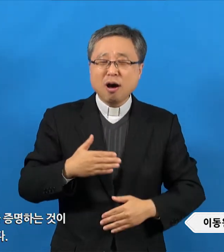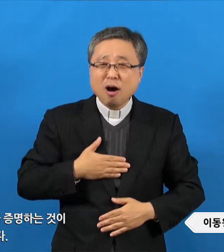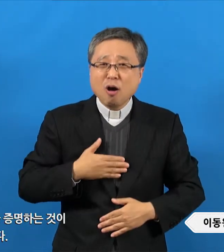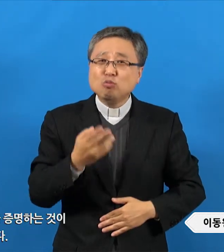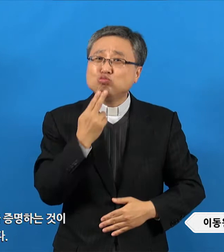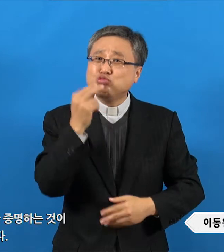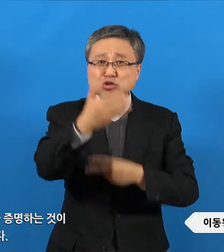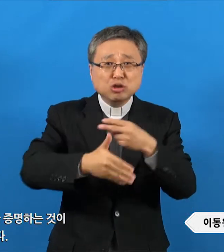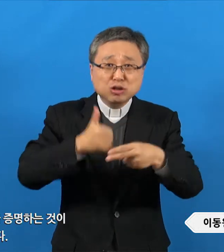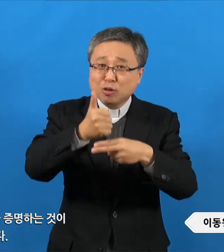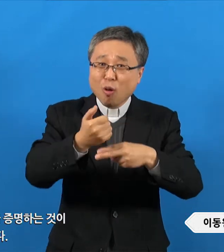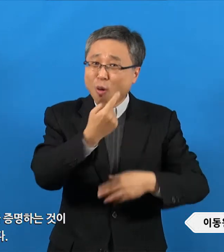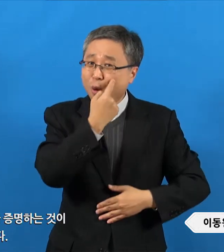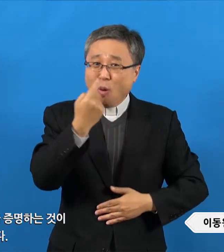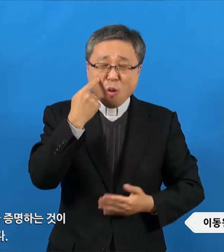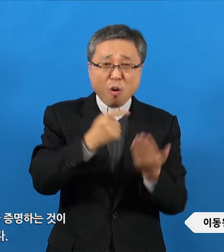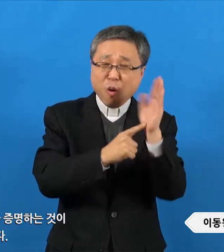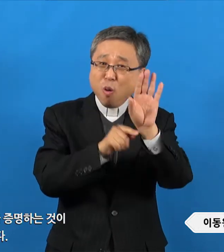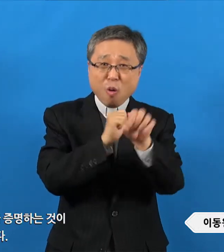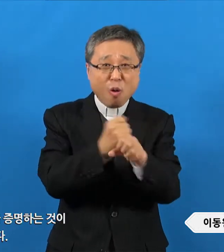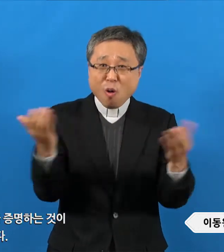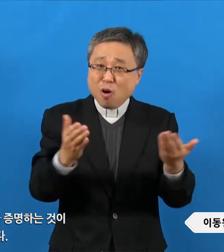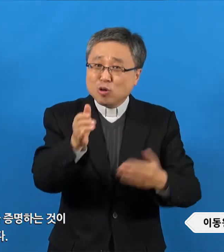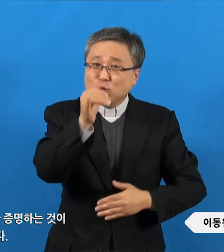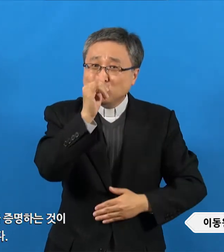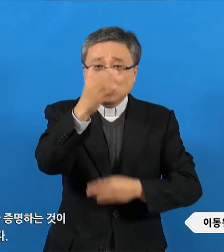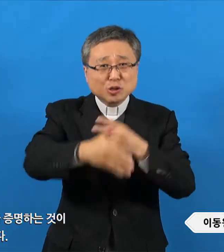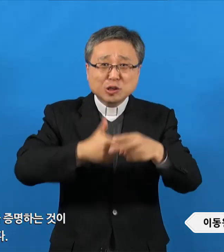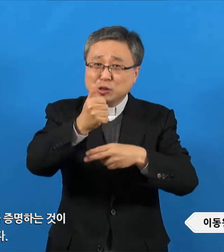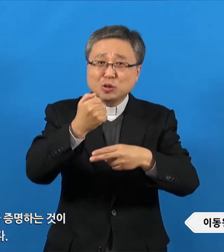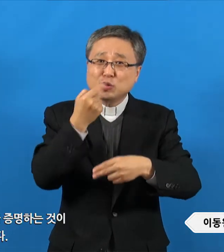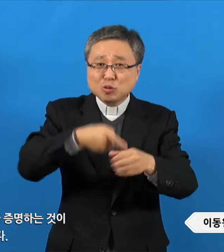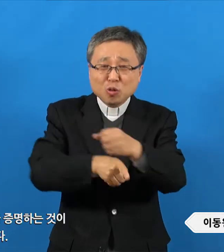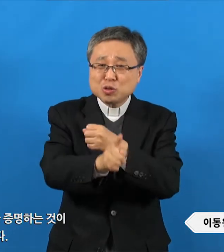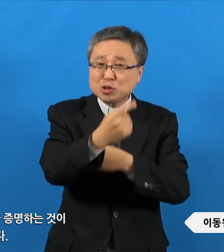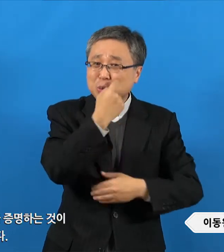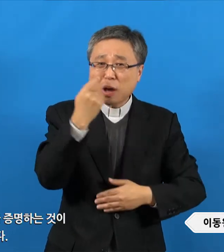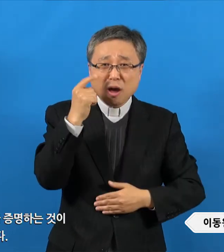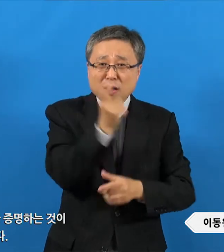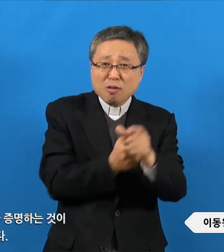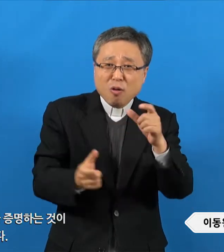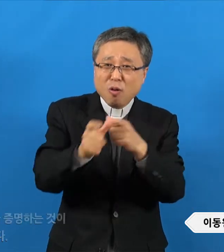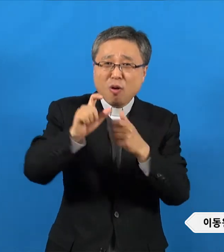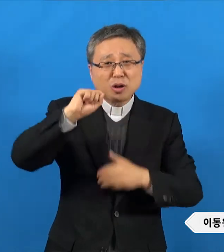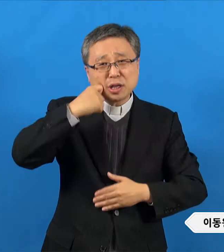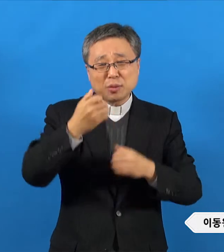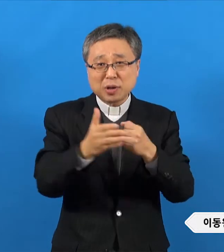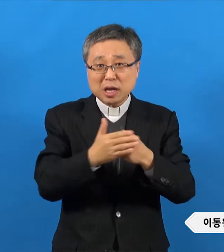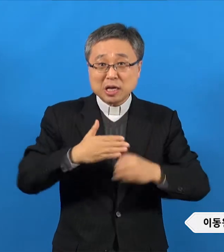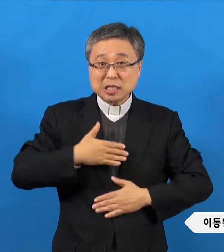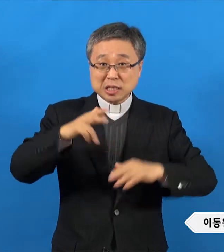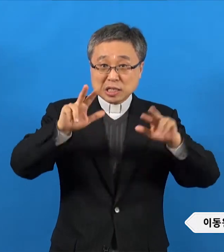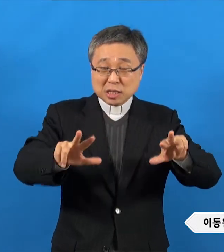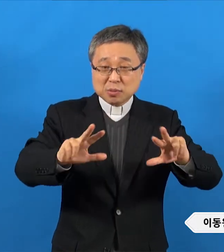증명하는 것보다 훨씬 더 어려운 때문입니다. 우리 한국교회가 존경하는 지금은 세상을 떠난 고